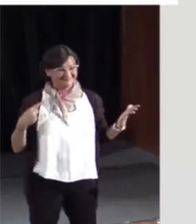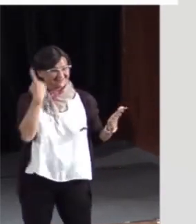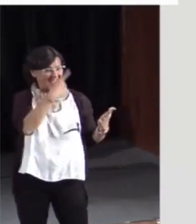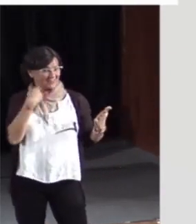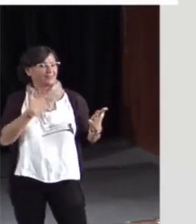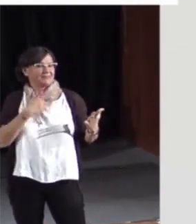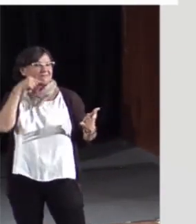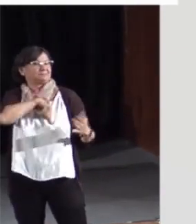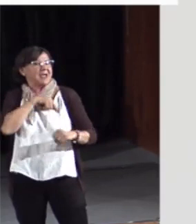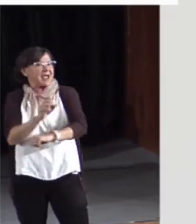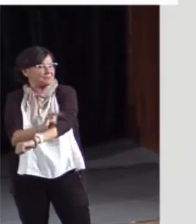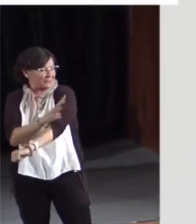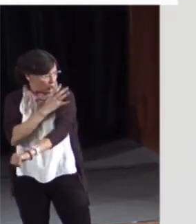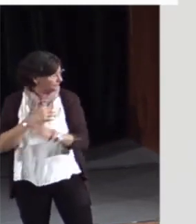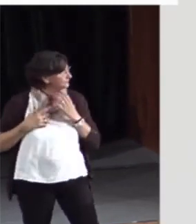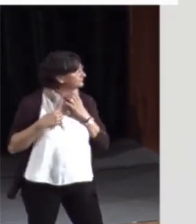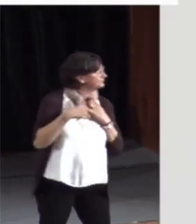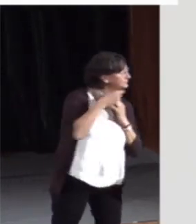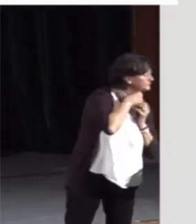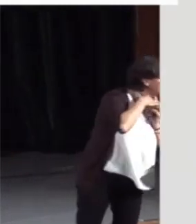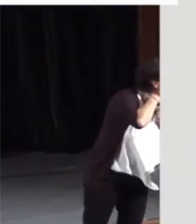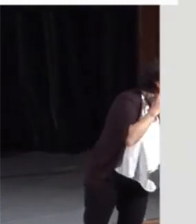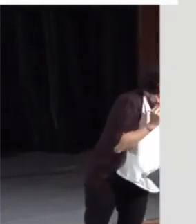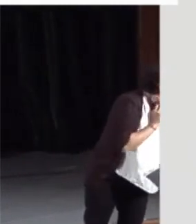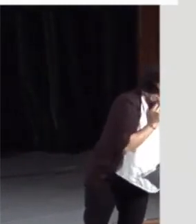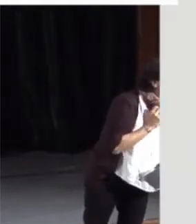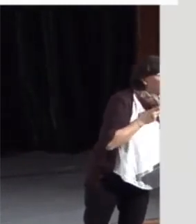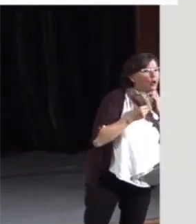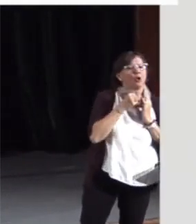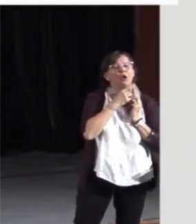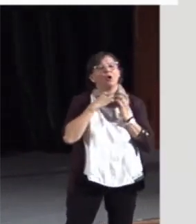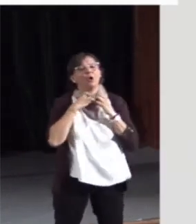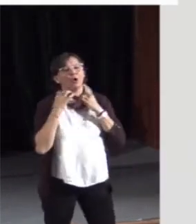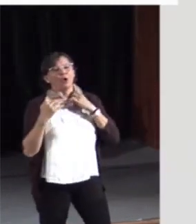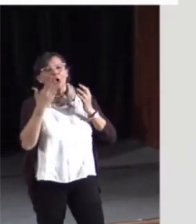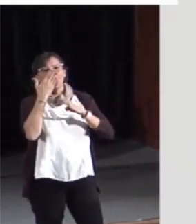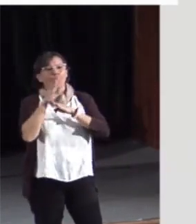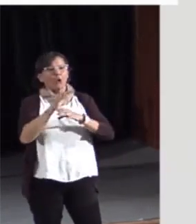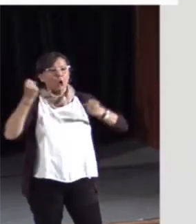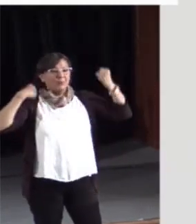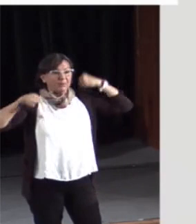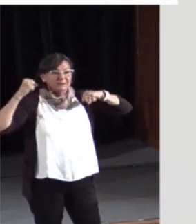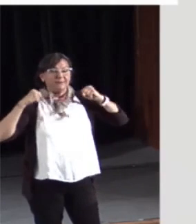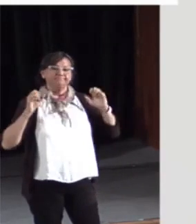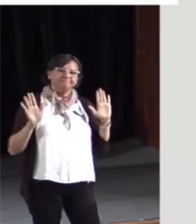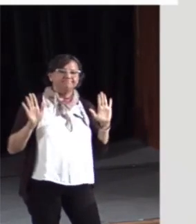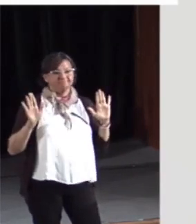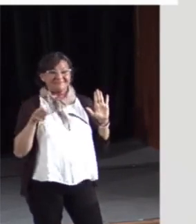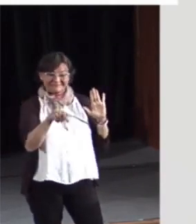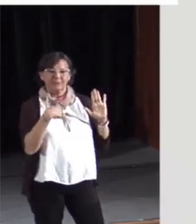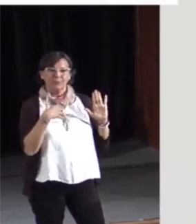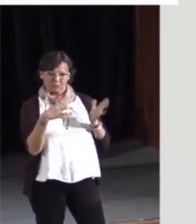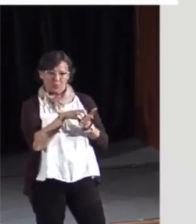con una expresión determinada como esta, se entiende que estoy muy contenta porque me voy de vacaciones. No hace falta que diga toda la frase, estoy muy contenta porque mañana me voy